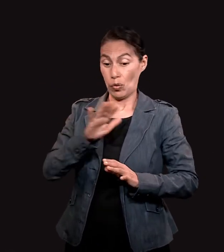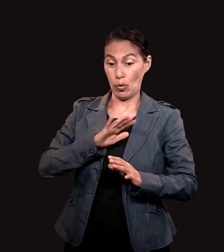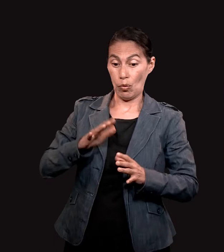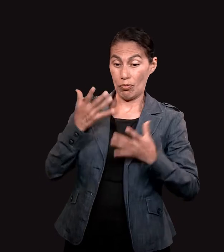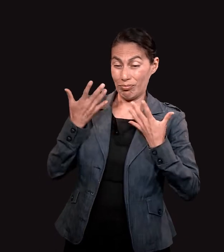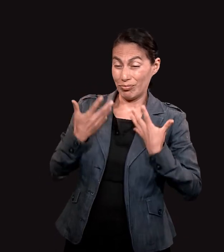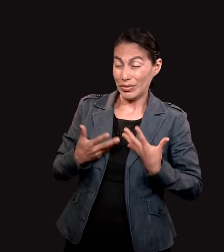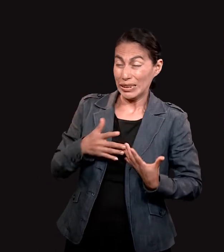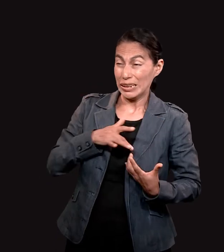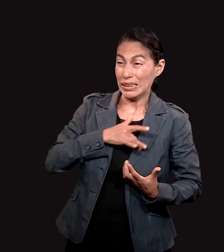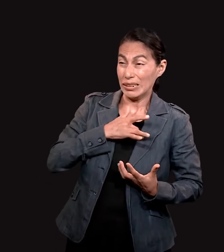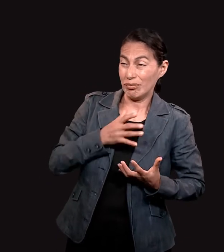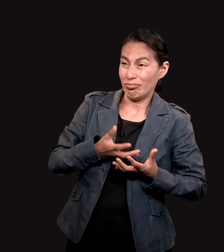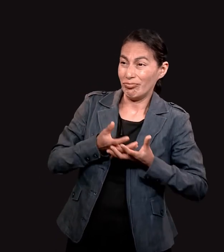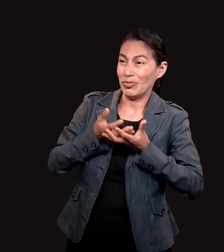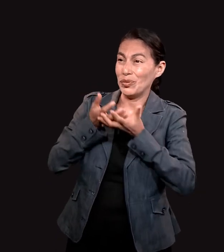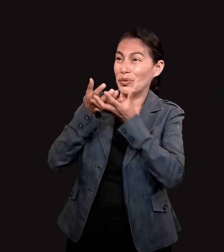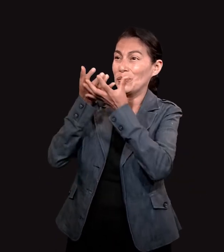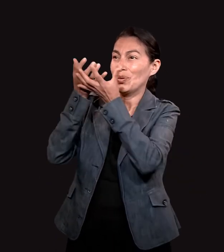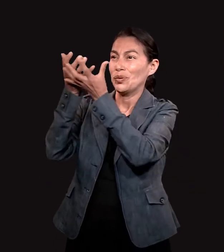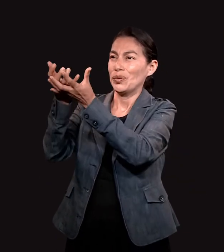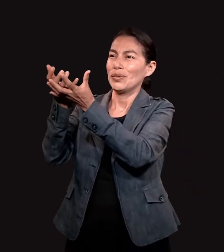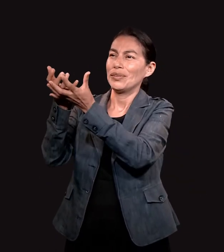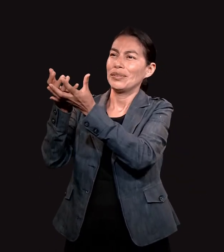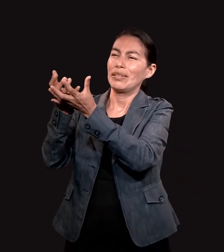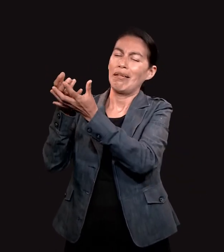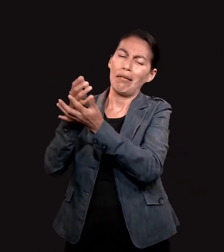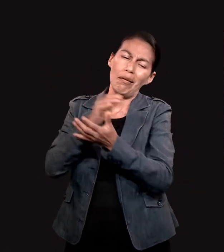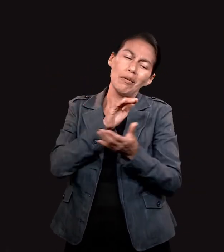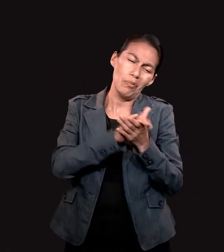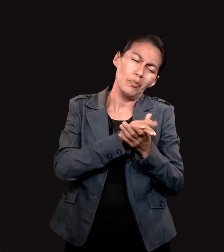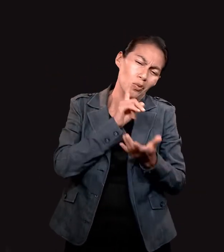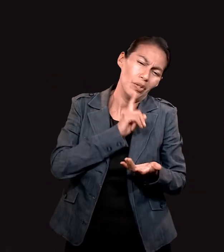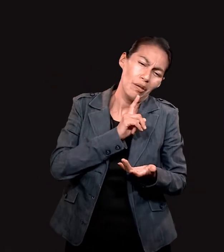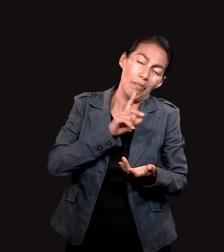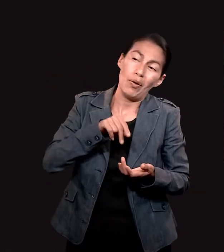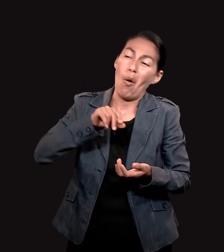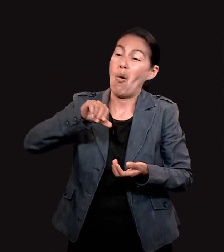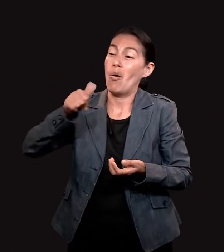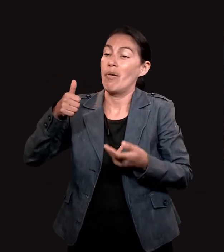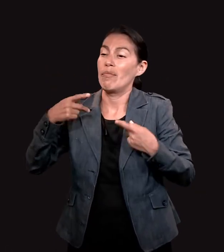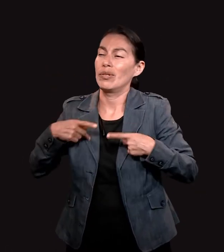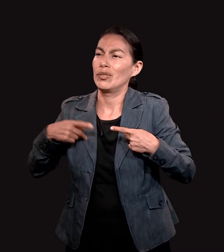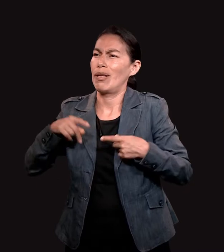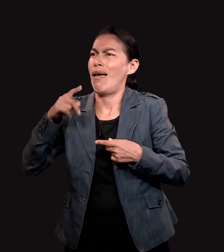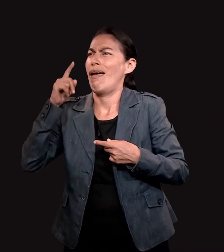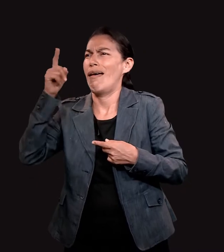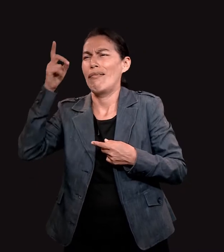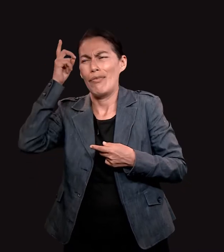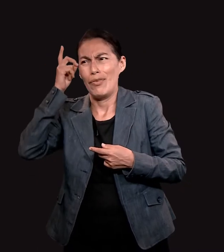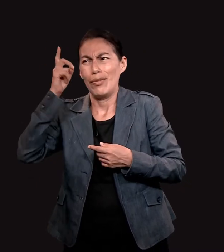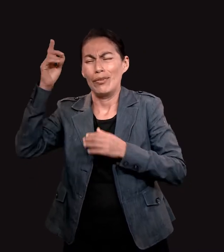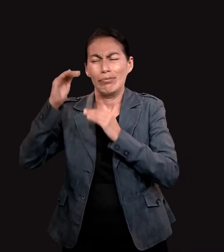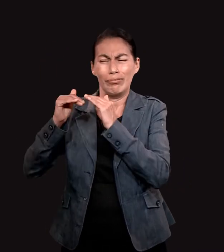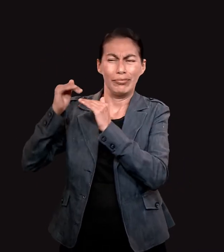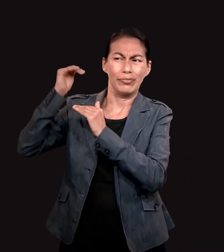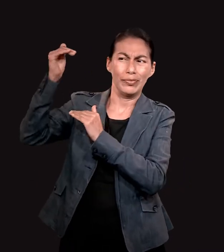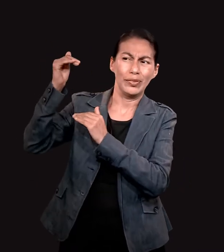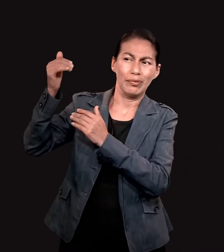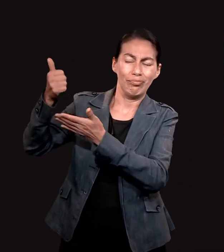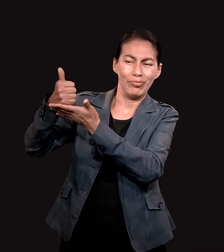Pero cuando uno descarga esas preocupaciones, sientes que hay alguien más que está contigo y que te está ayudando. Uh-huh.